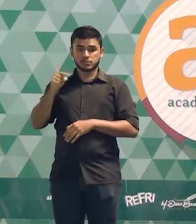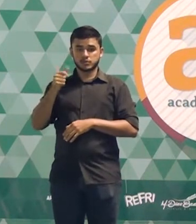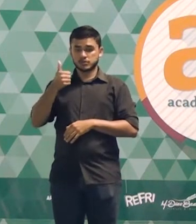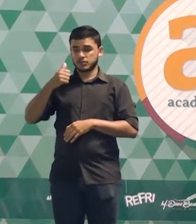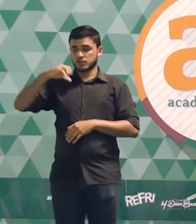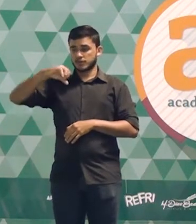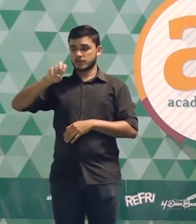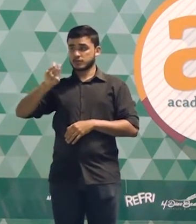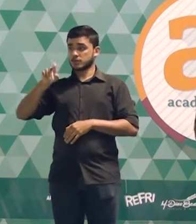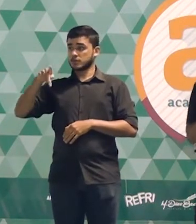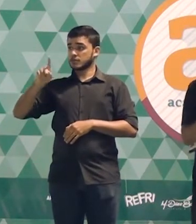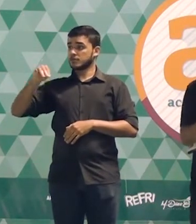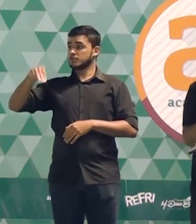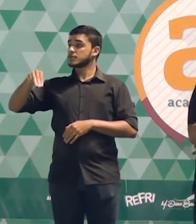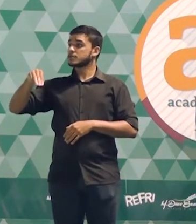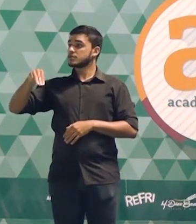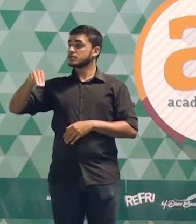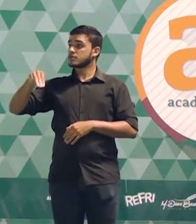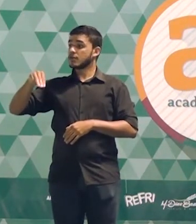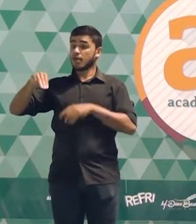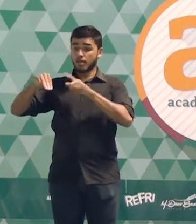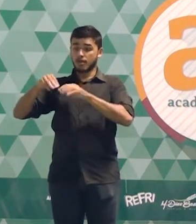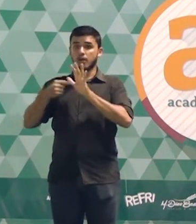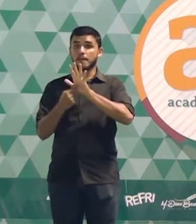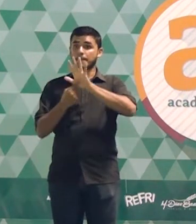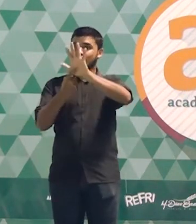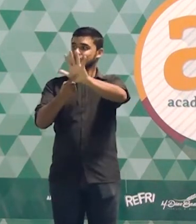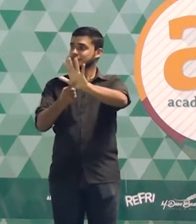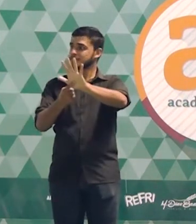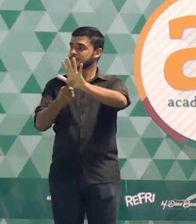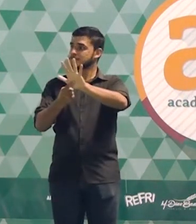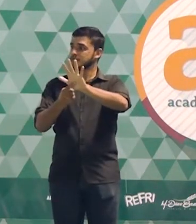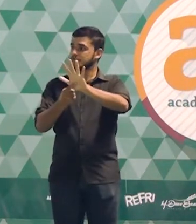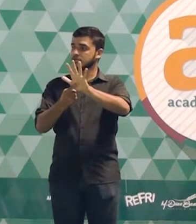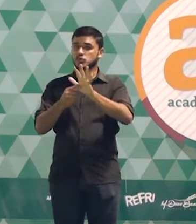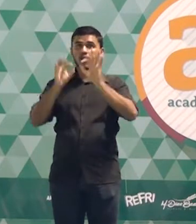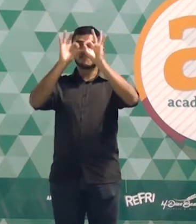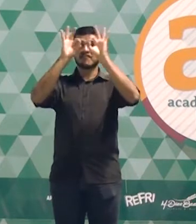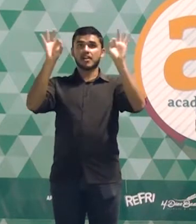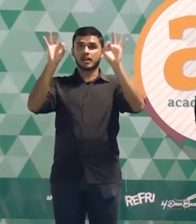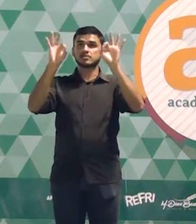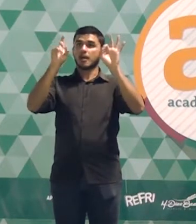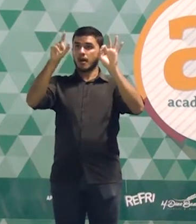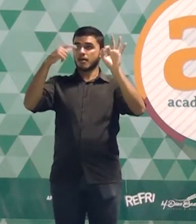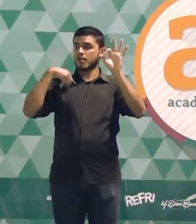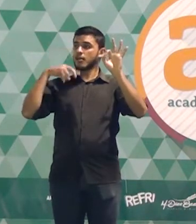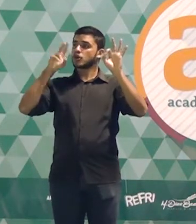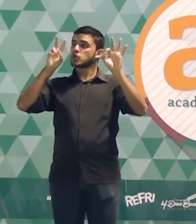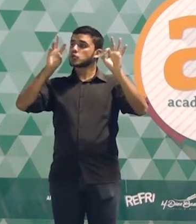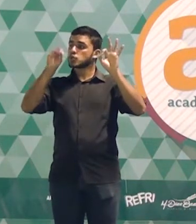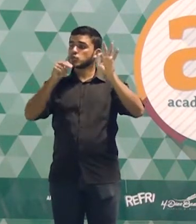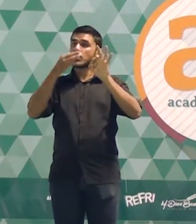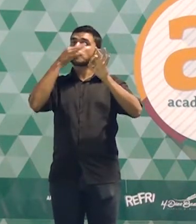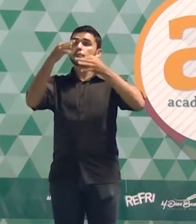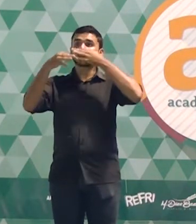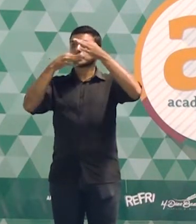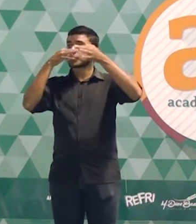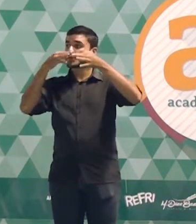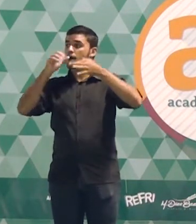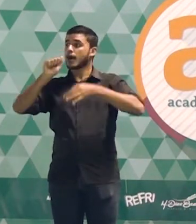42.195 quilômetros. Isso aí é expositivo, porque é a pura informação. E seja